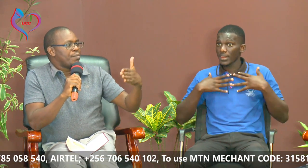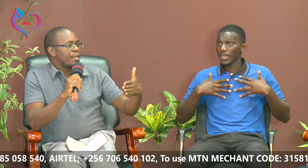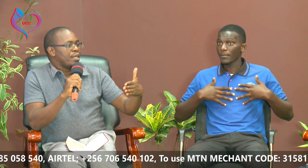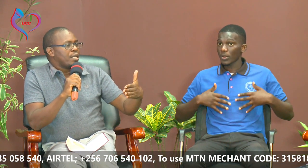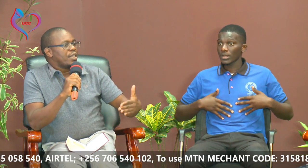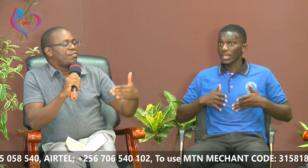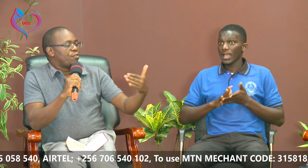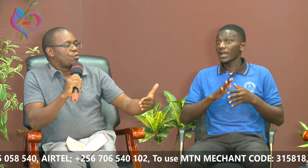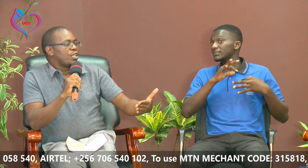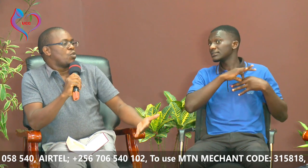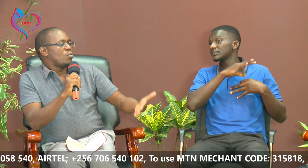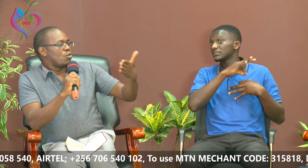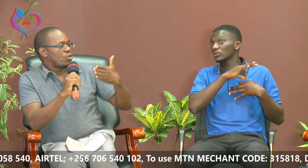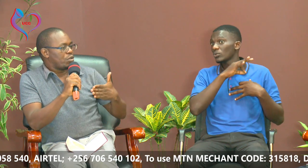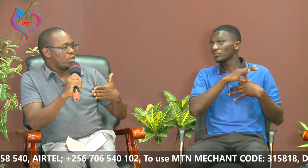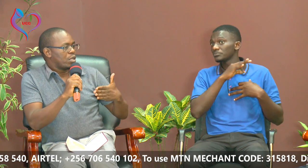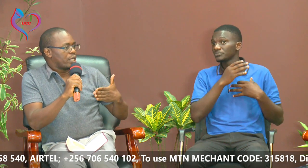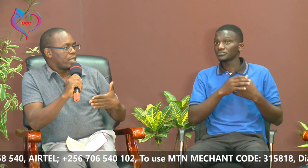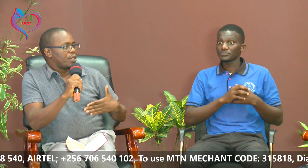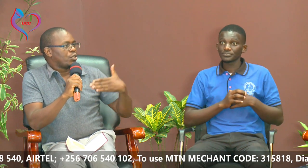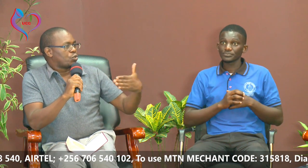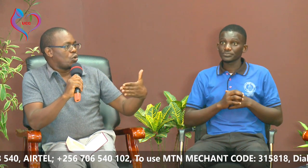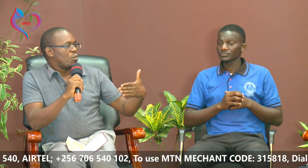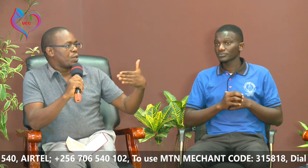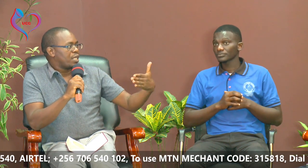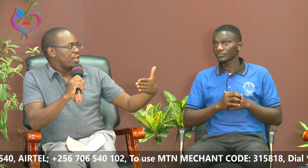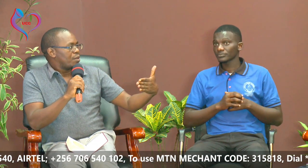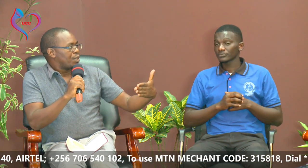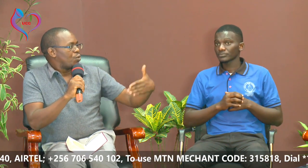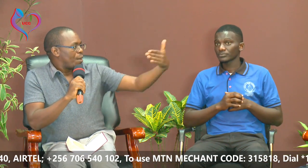Meme evu nulire omwoyo ebintu omobili byegulaba.